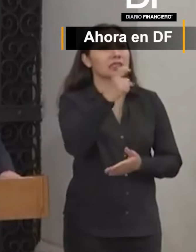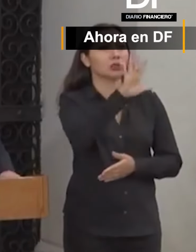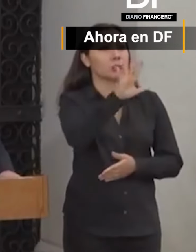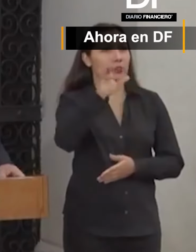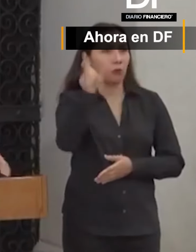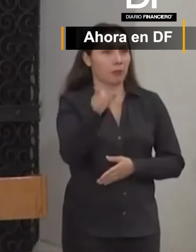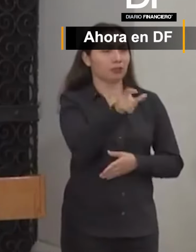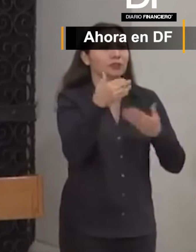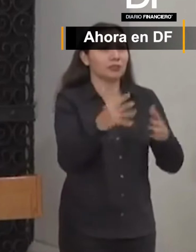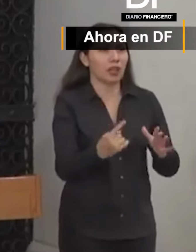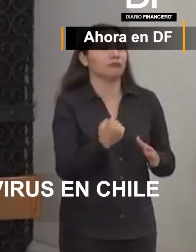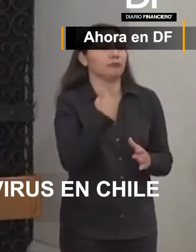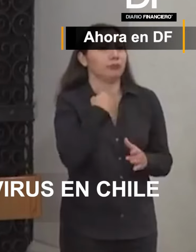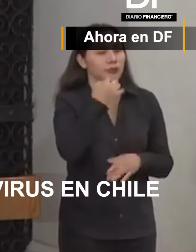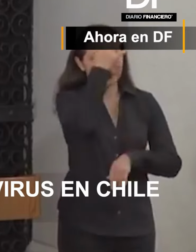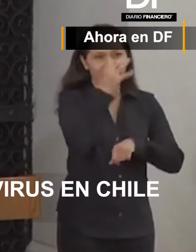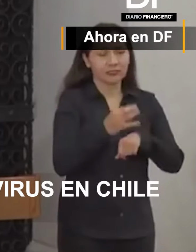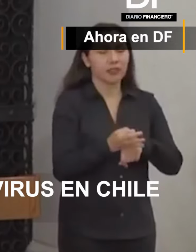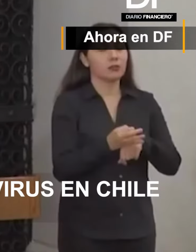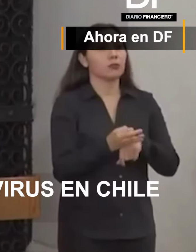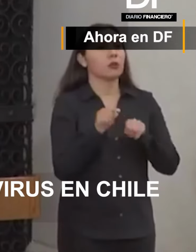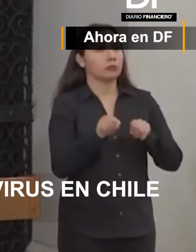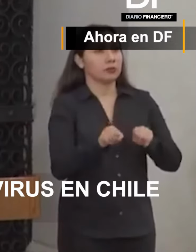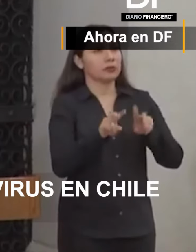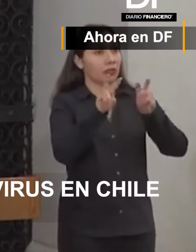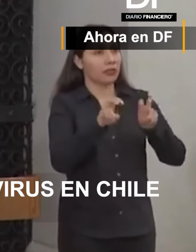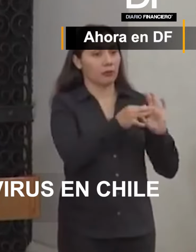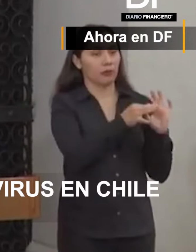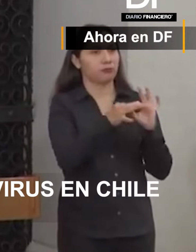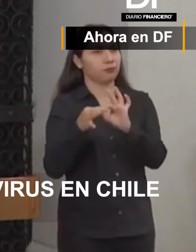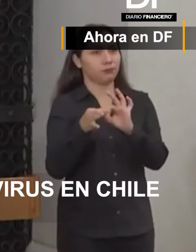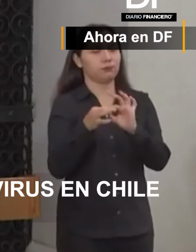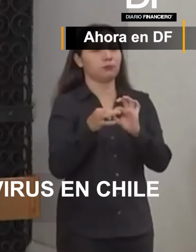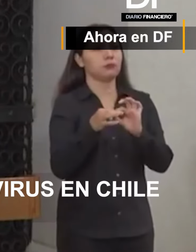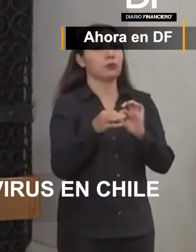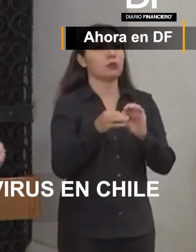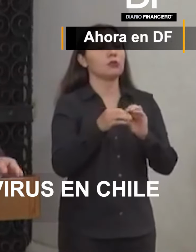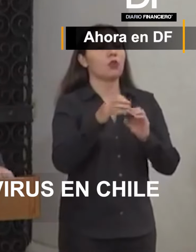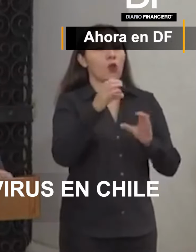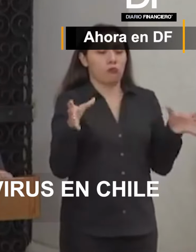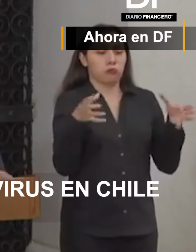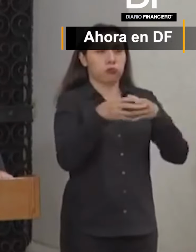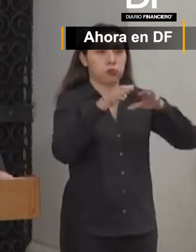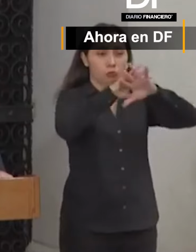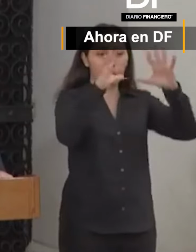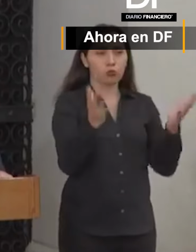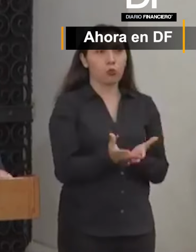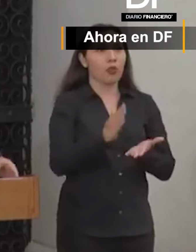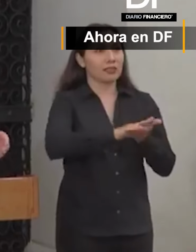155 personas. De acuerdo a la definición de la Organización Mundial de la